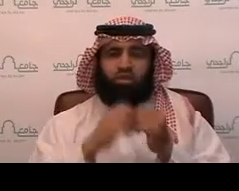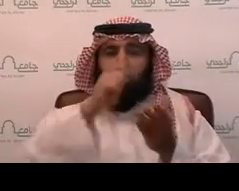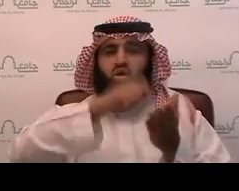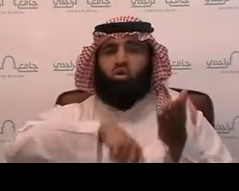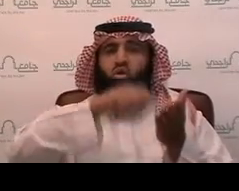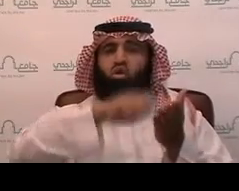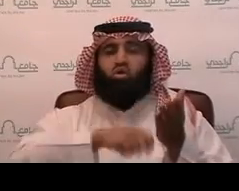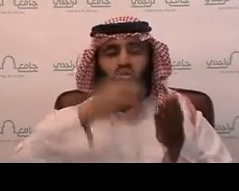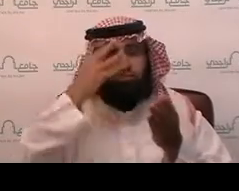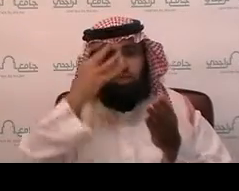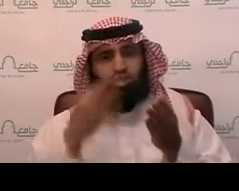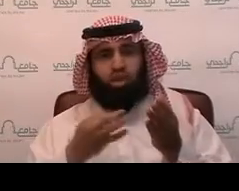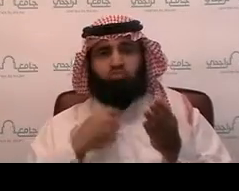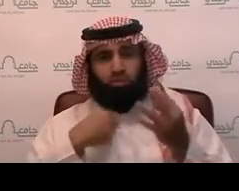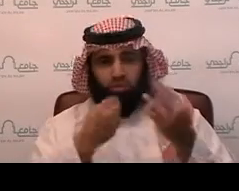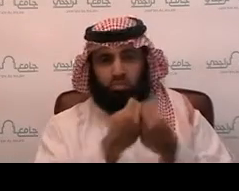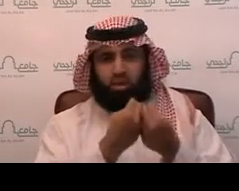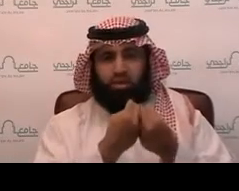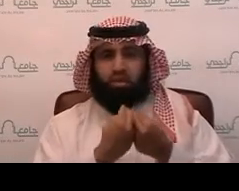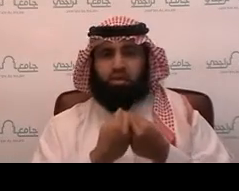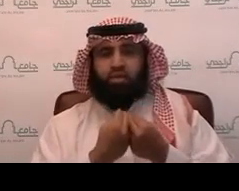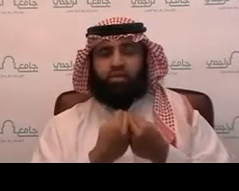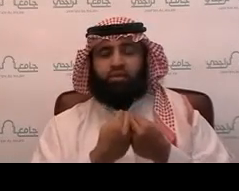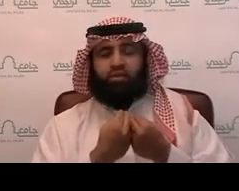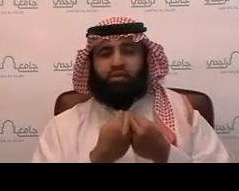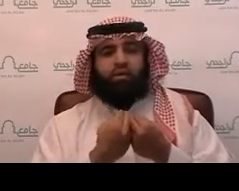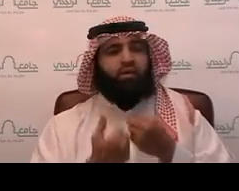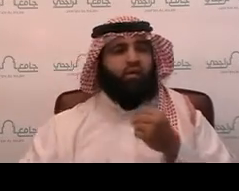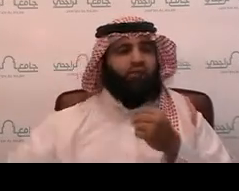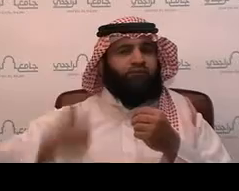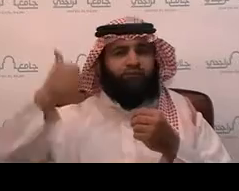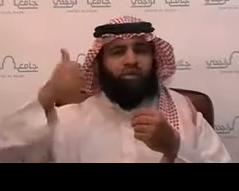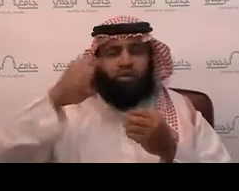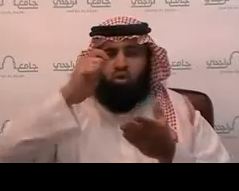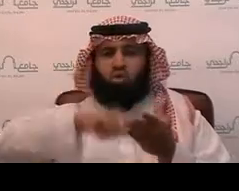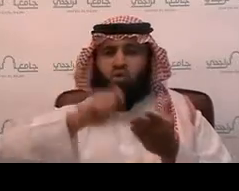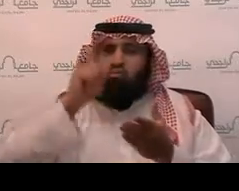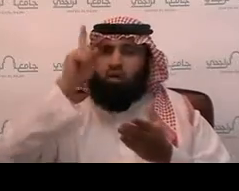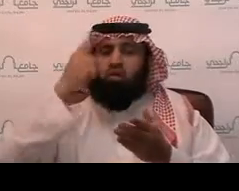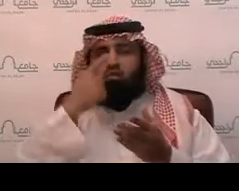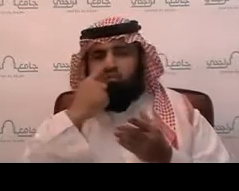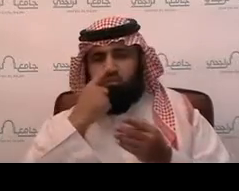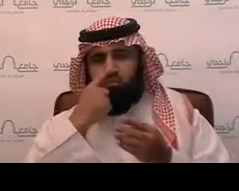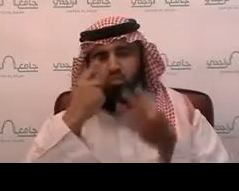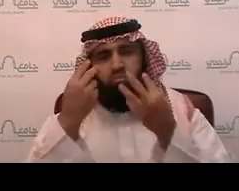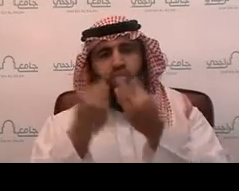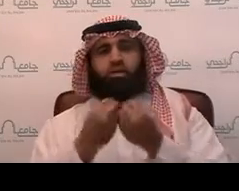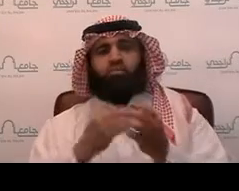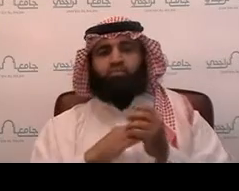الجاهلية يبغون، ومن أحسن من الله حكما لقوم يوقنون.